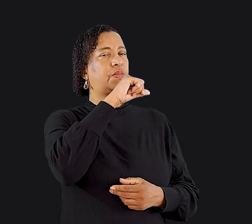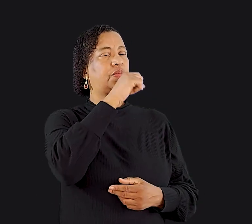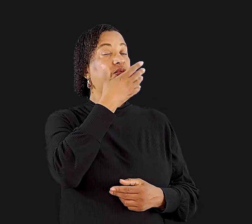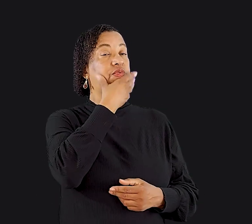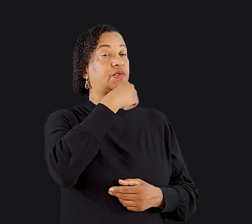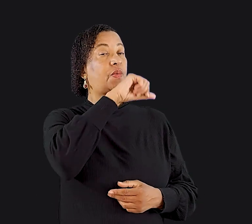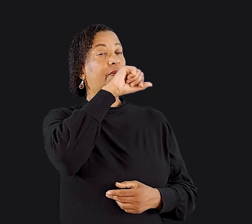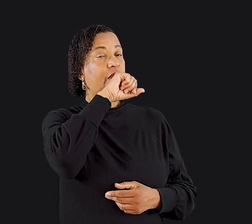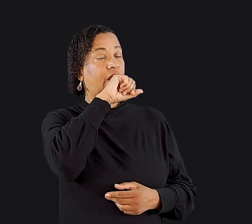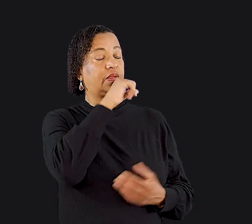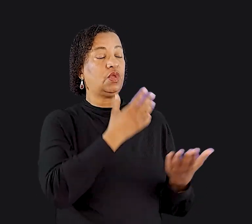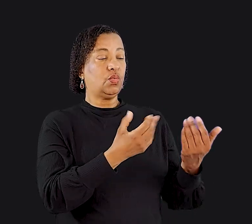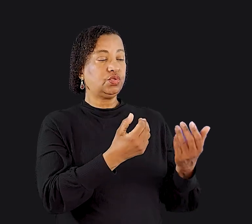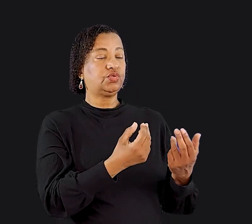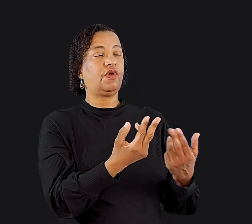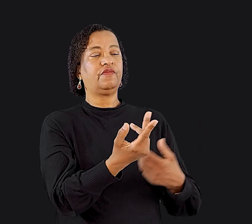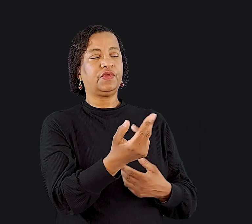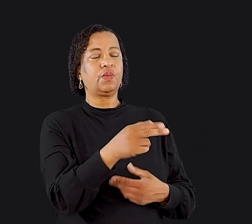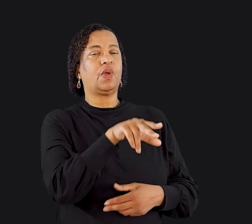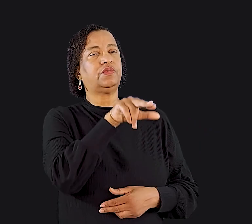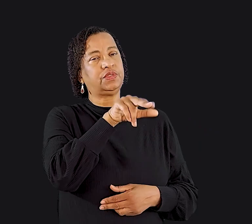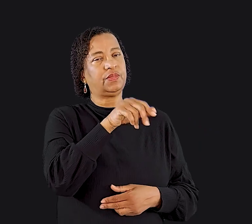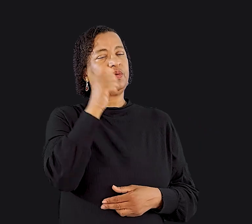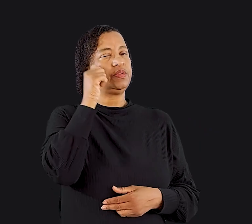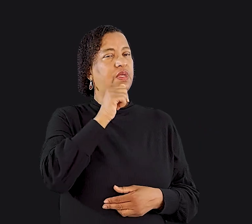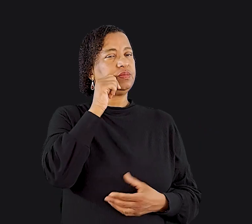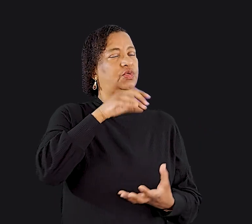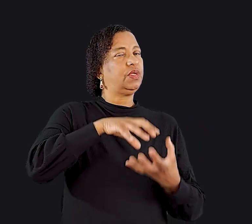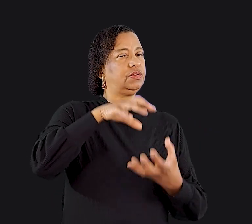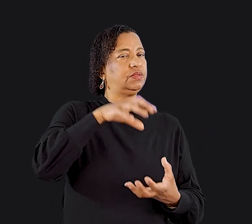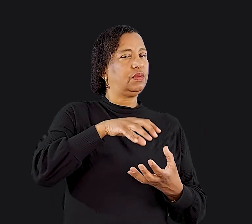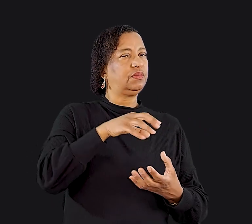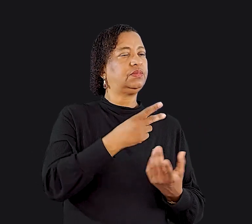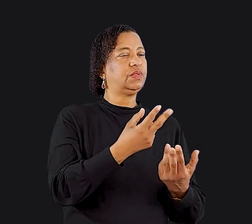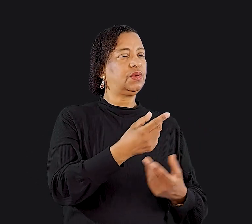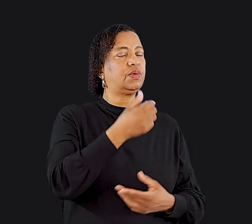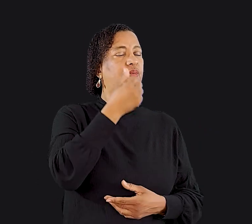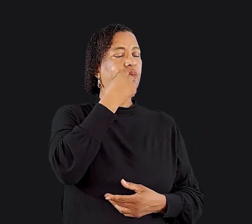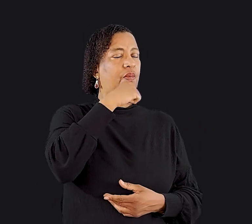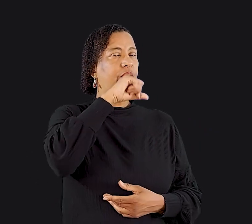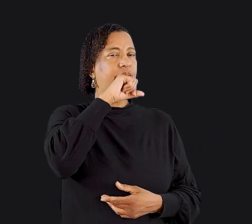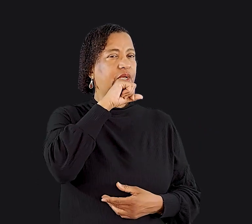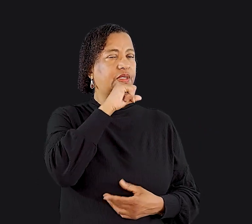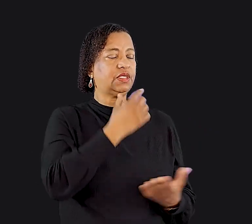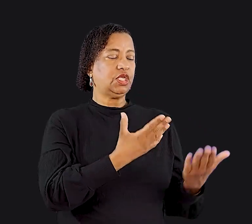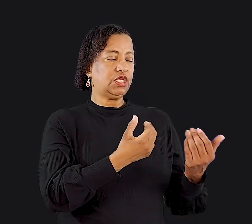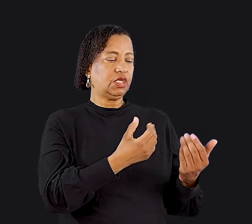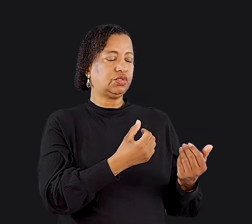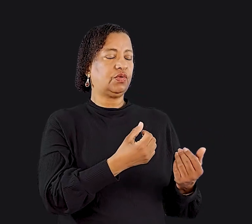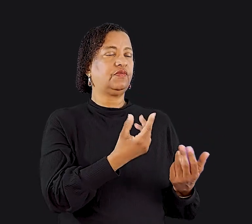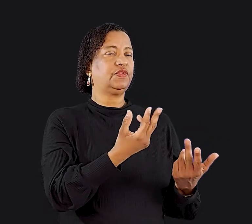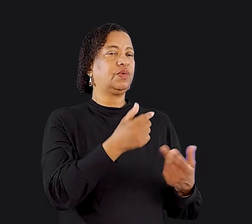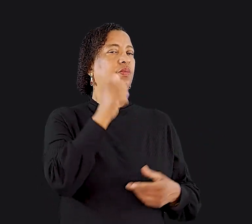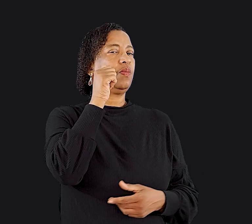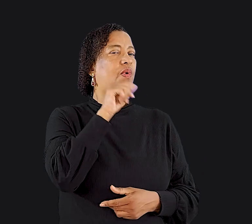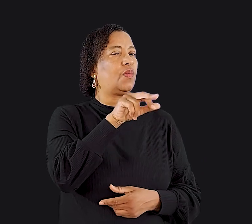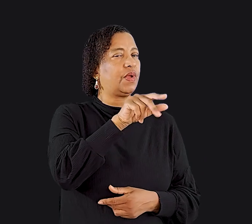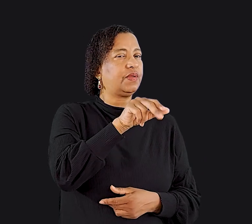os jovens como a irmãos, as mulheres idosas como a mães, e as moças como a irmãs, com toda a